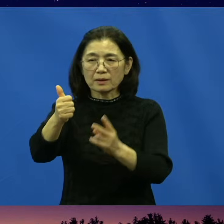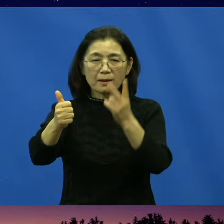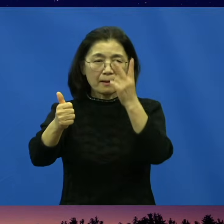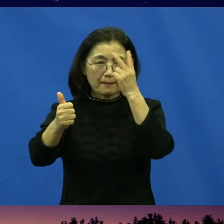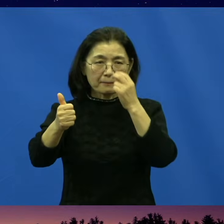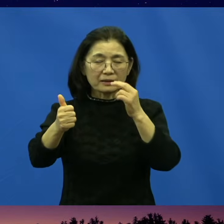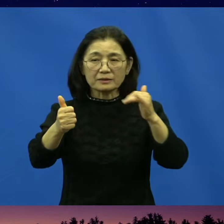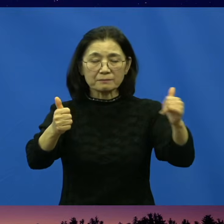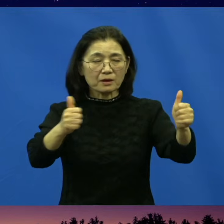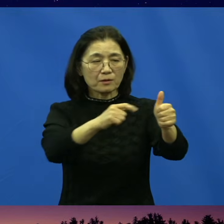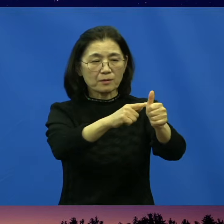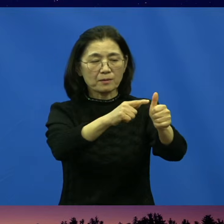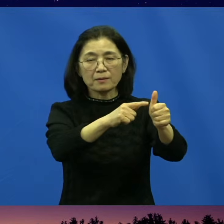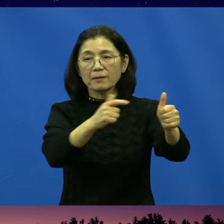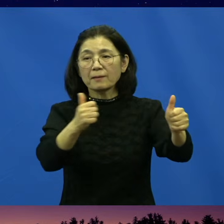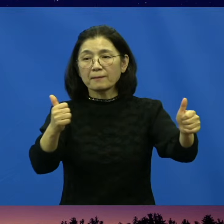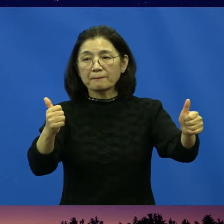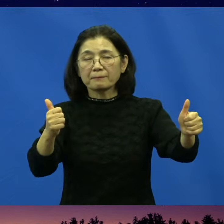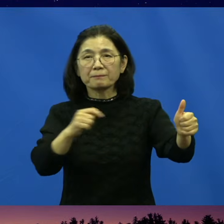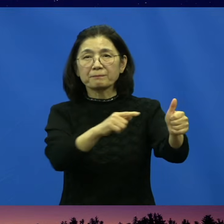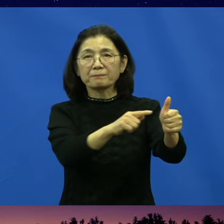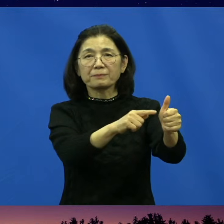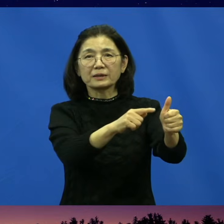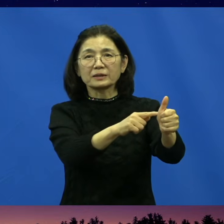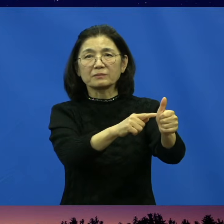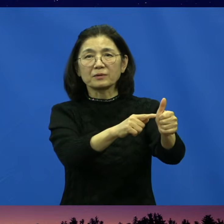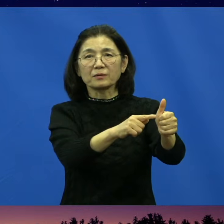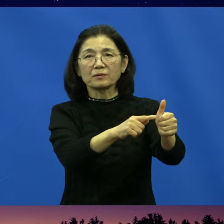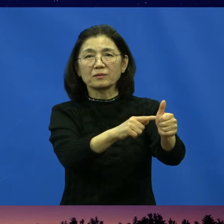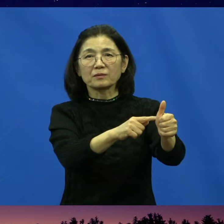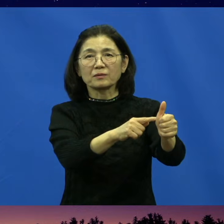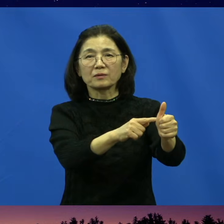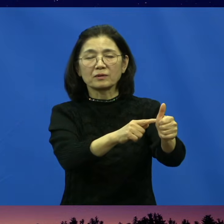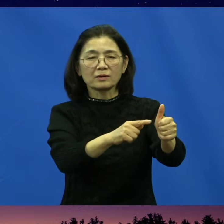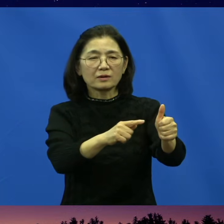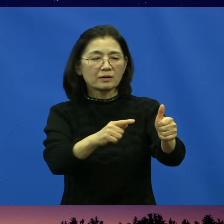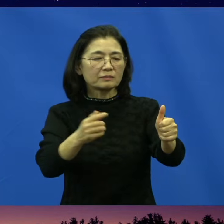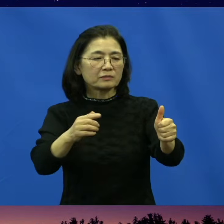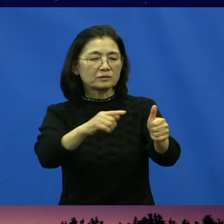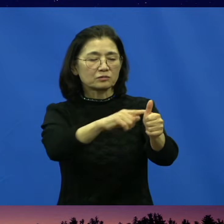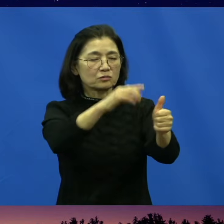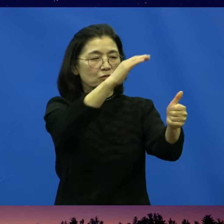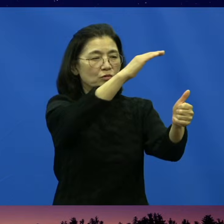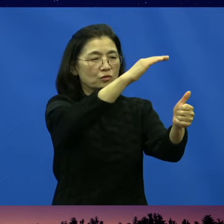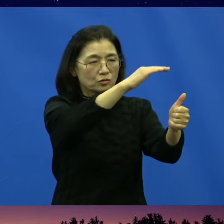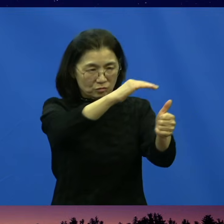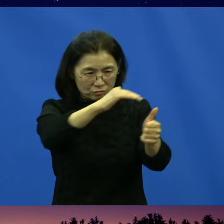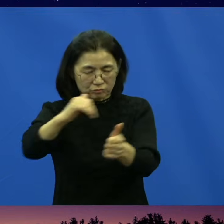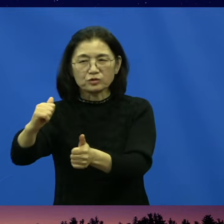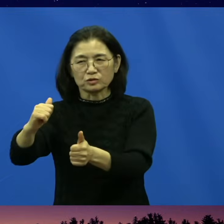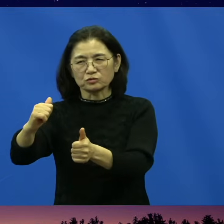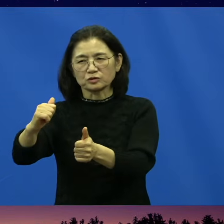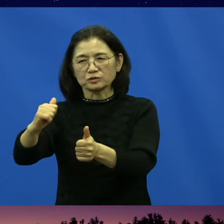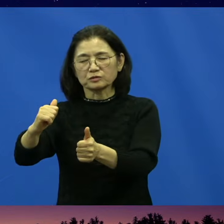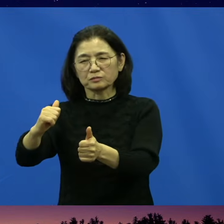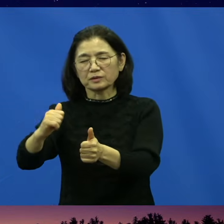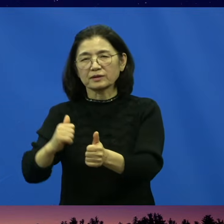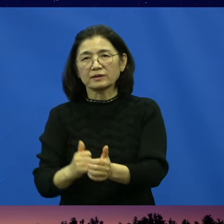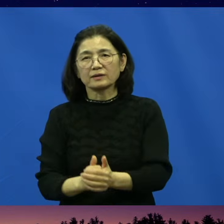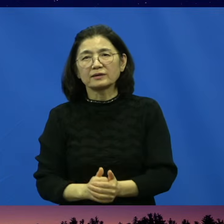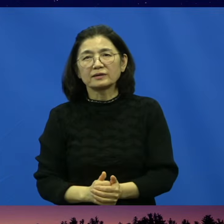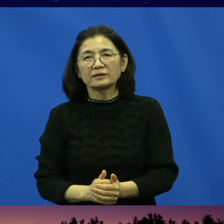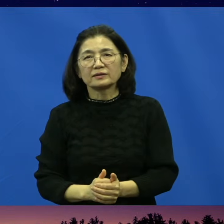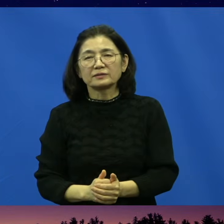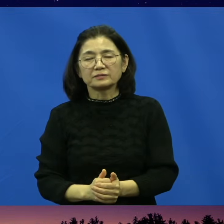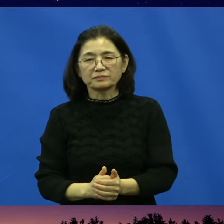하여금 자기 안에 있는 믿음을 마음껏 표현할 수 있도록 예수님이 손 내밀어 주셔서 길 위로 불러주셨습니다.